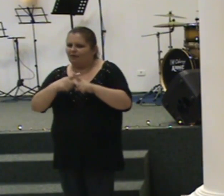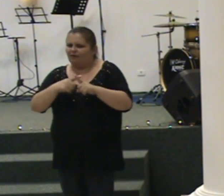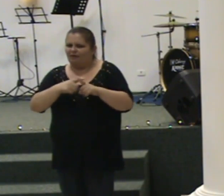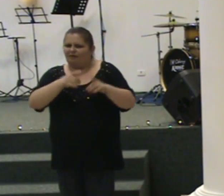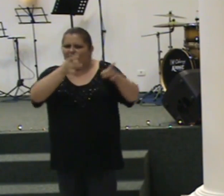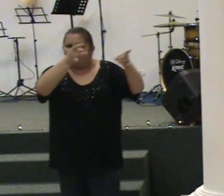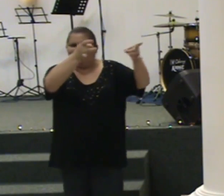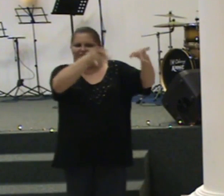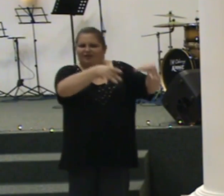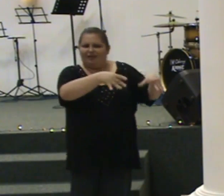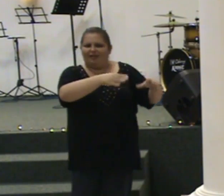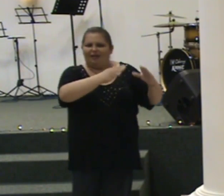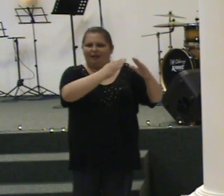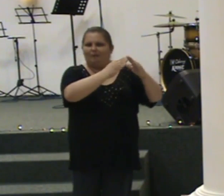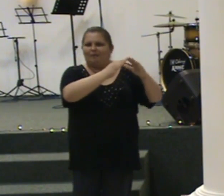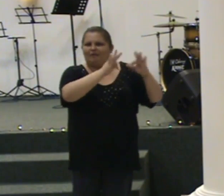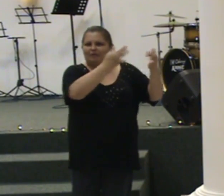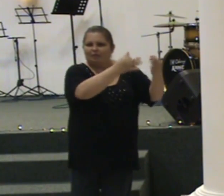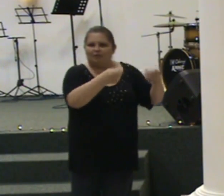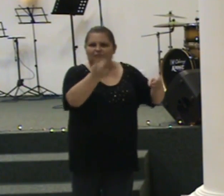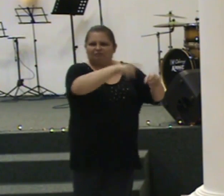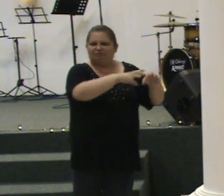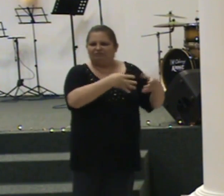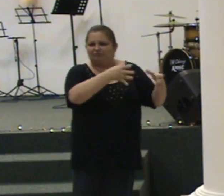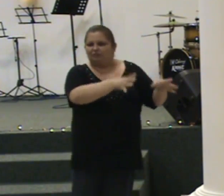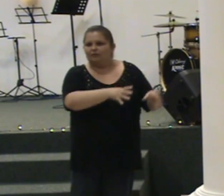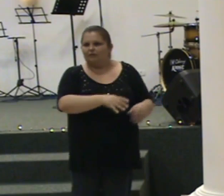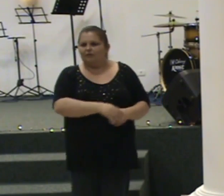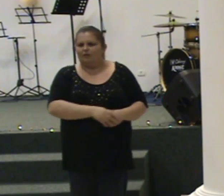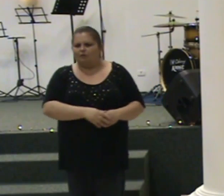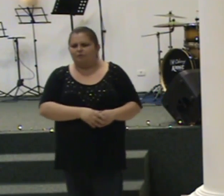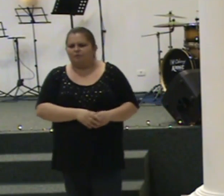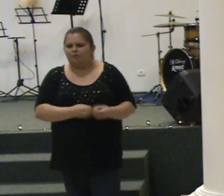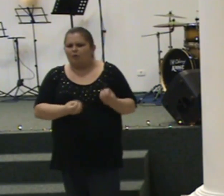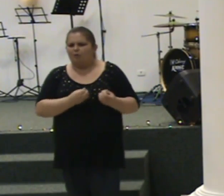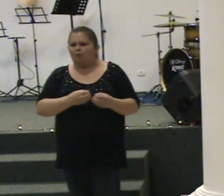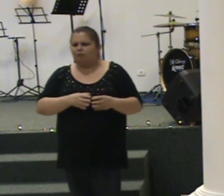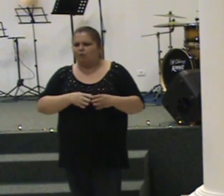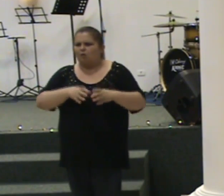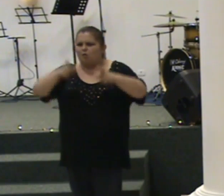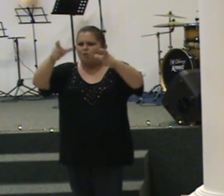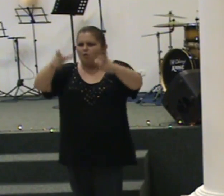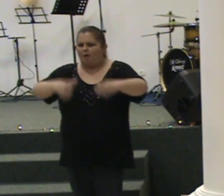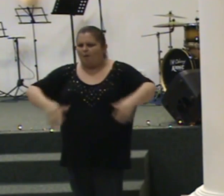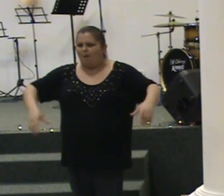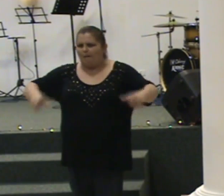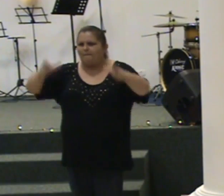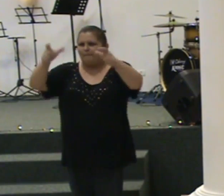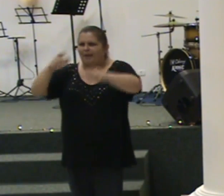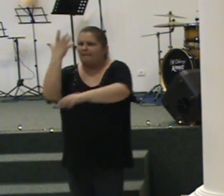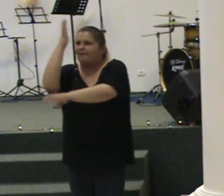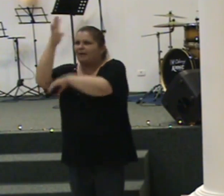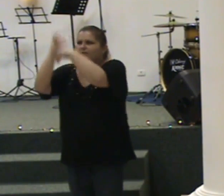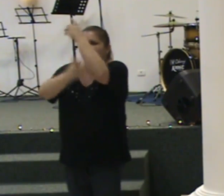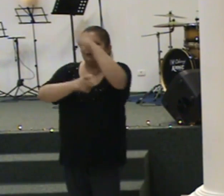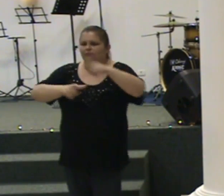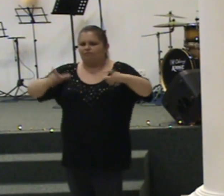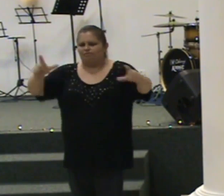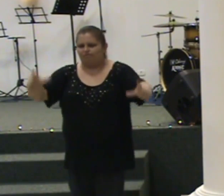que fosse devolvida aos pais por estar grávida, ela seria colocada em praça pública para ser apedrejada até a